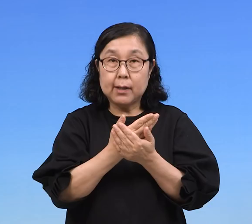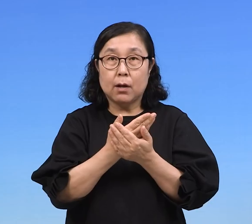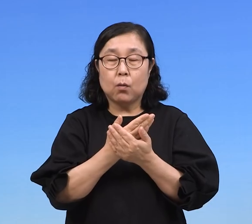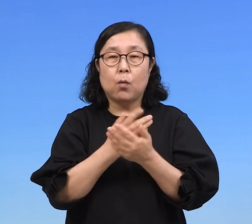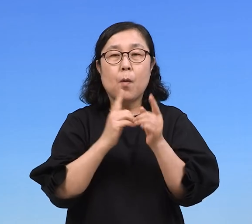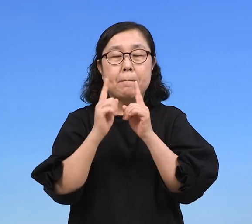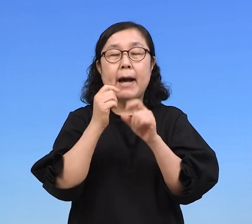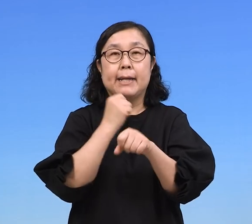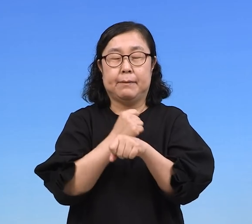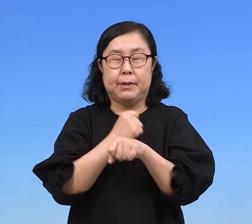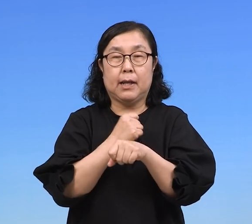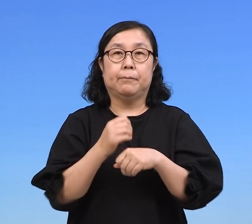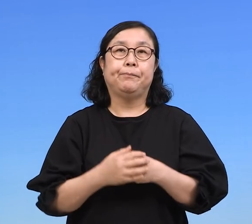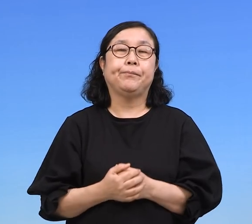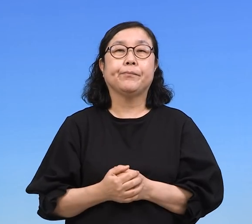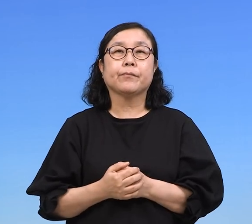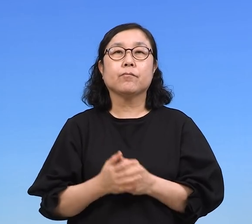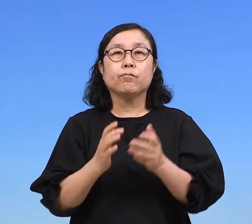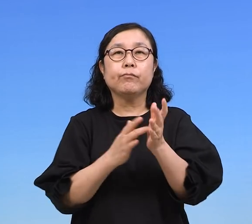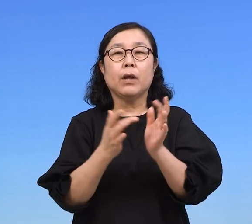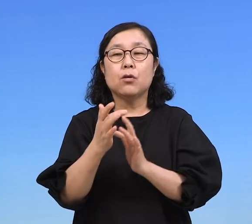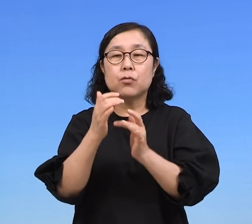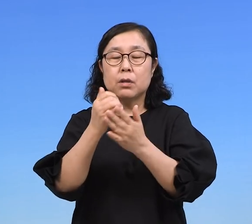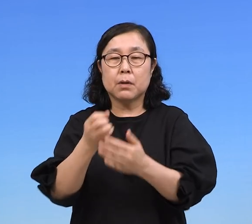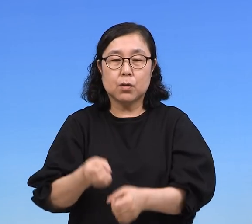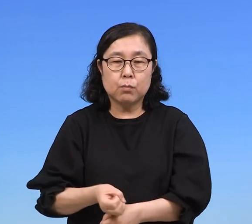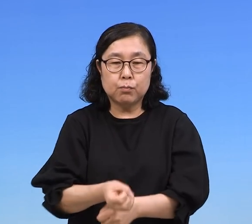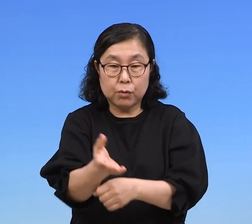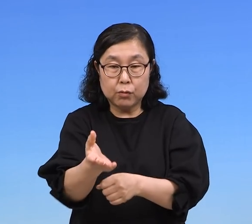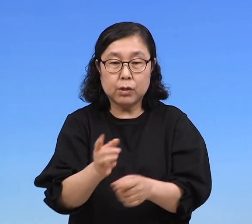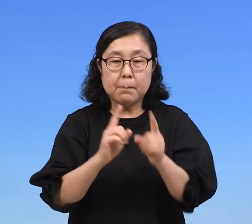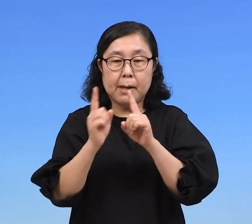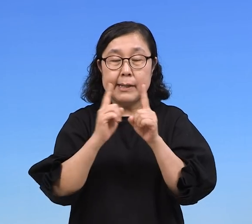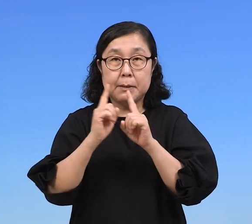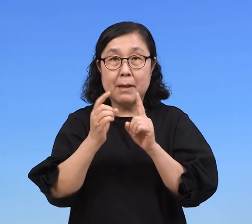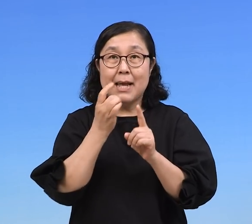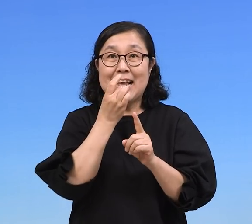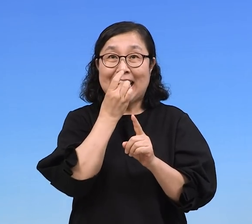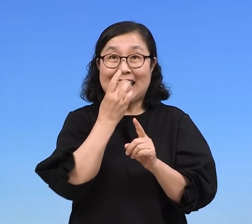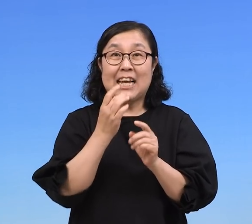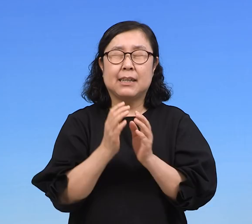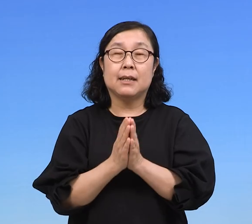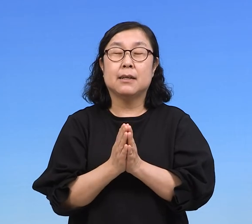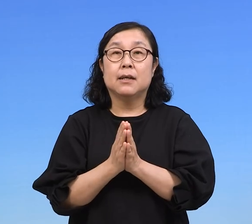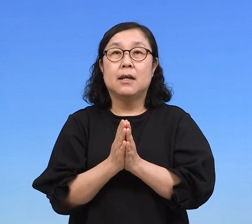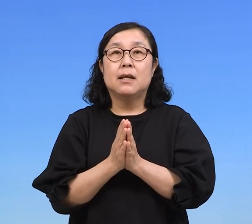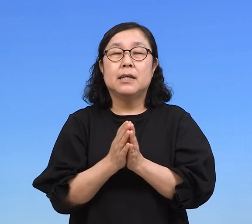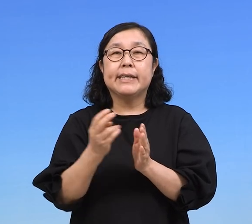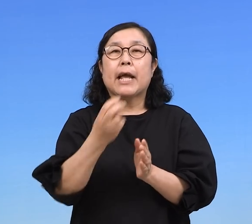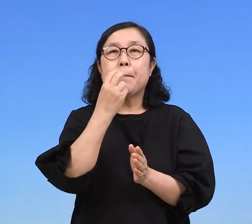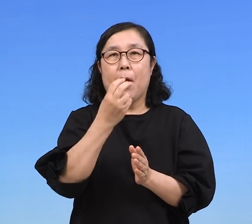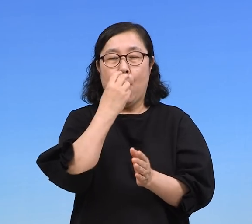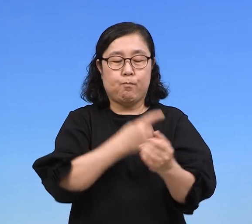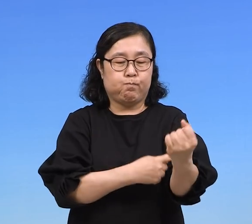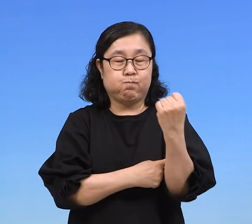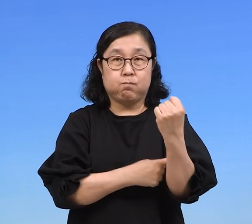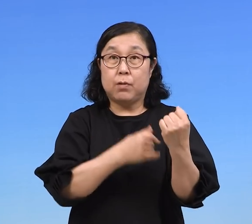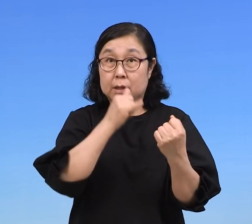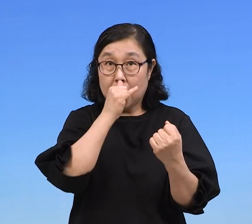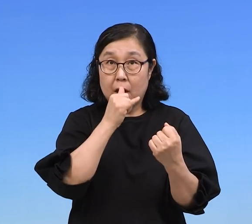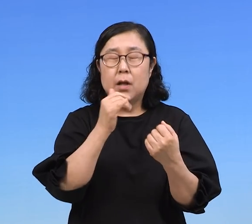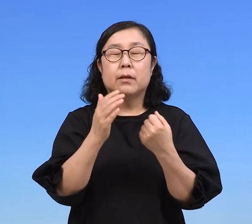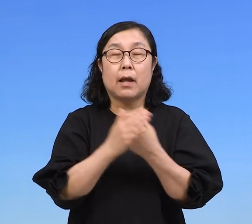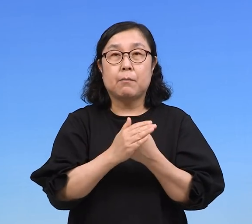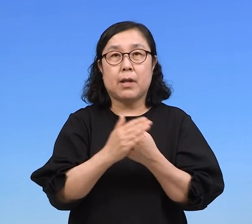말씀을 드렸던 기억이 있으실 것입니다. 예수님께서 뿌려주시는 그 말씀의 씨앗에는 생명력이 있기 때문에